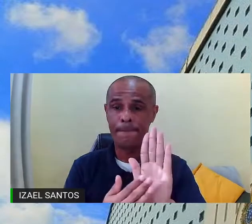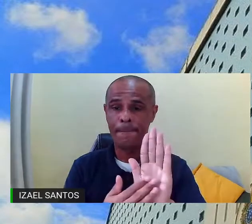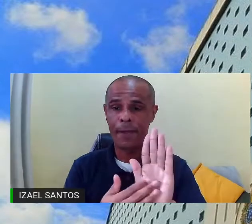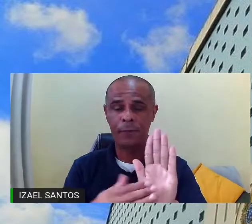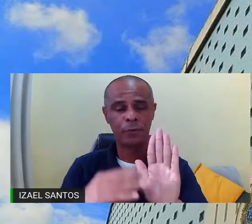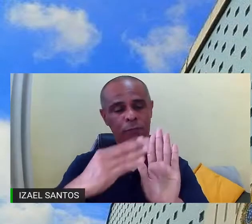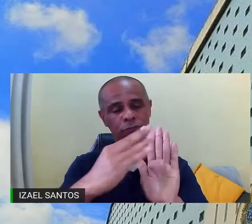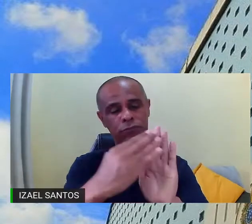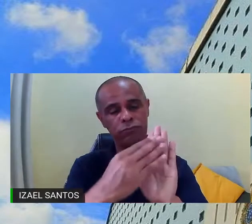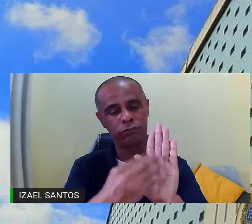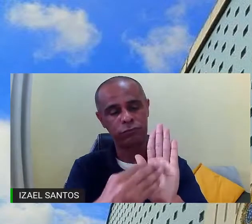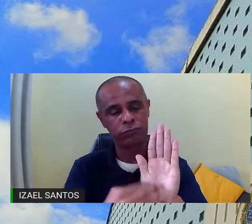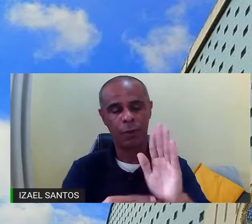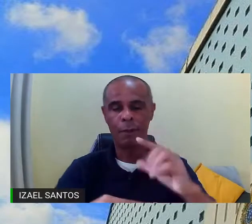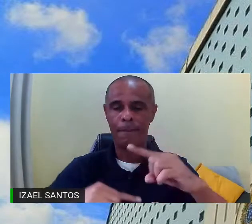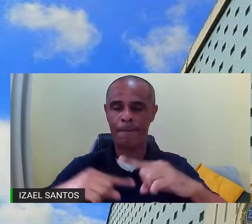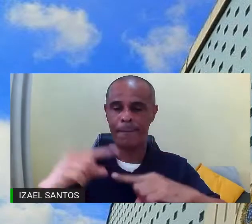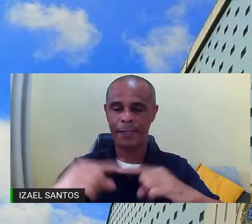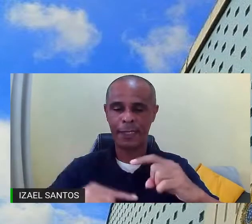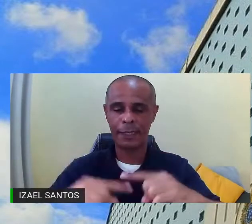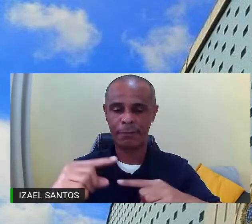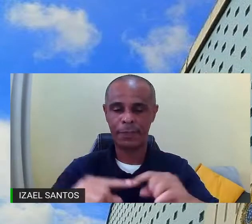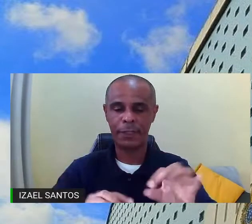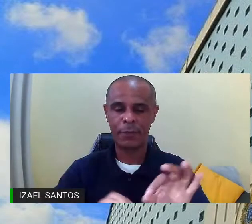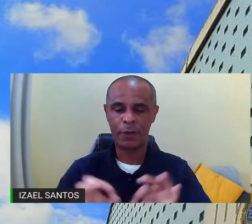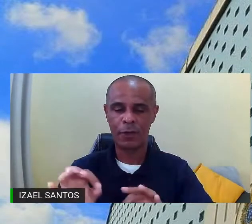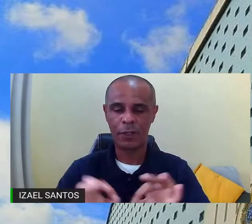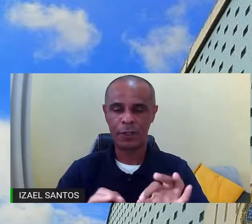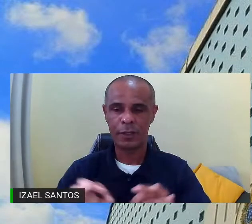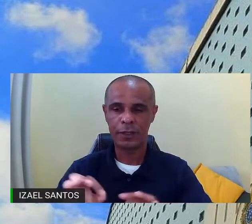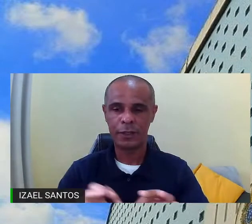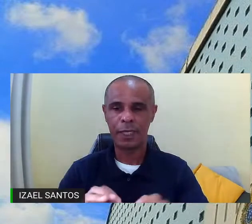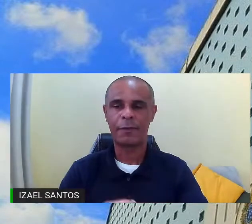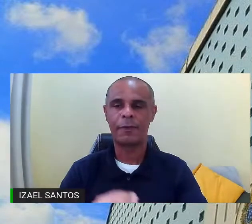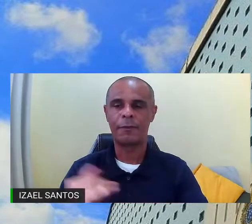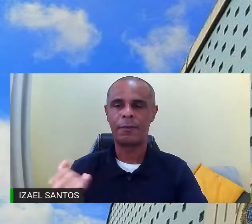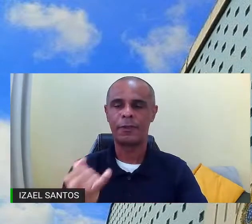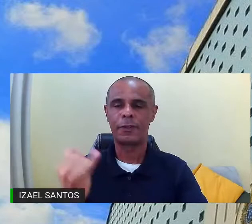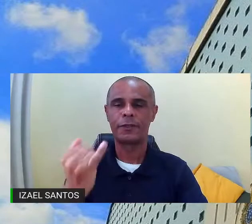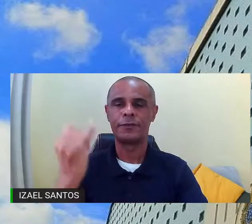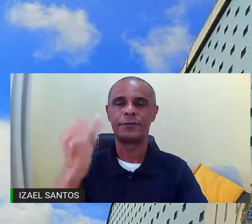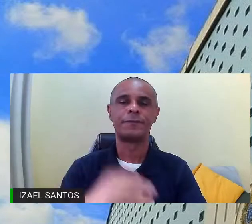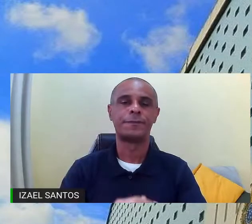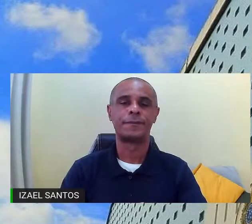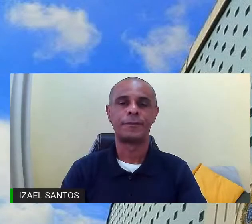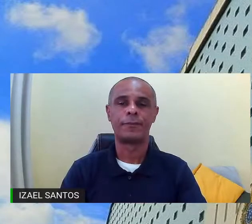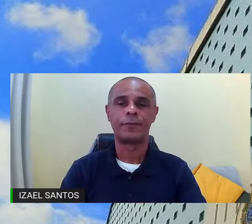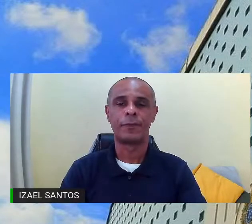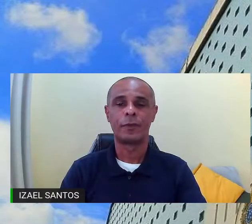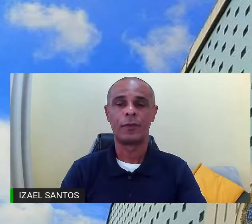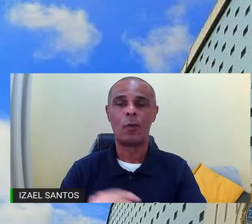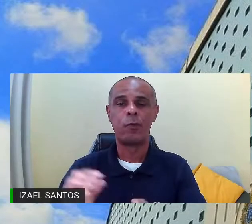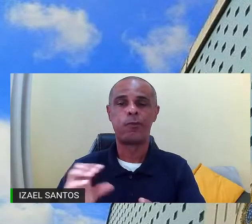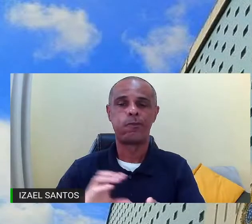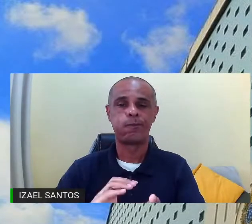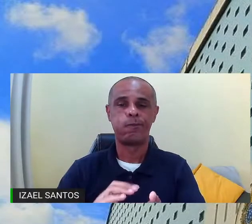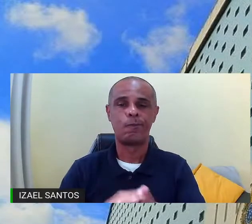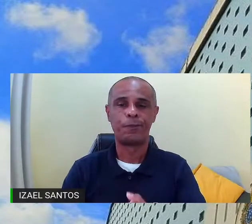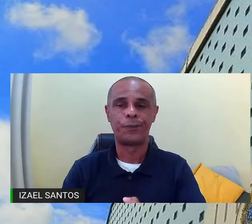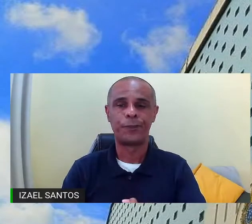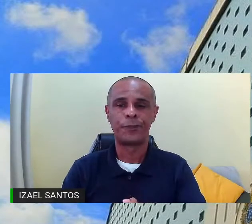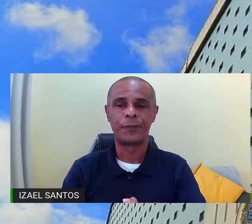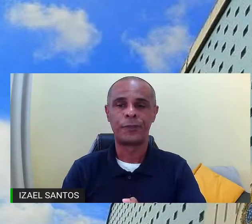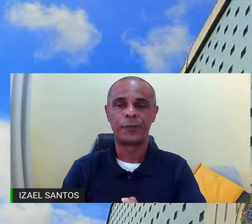é, matérias-primas em vez de matérias com alto valor ou com valor agregado, alto ou com valor agregado.